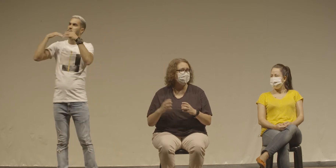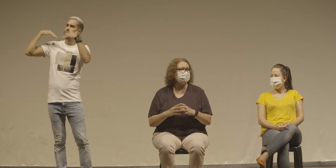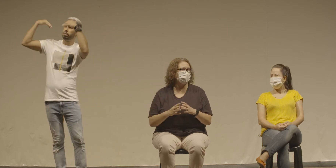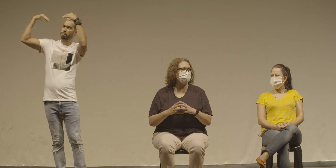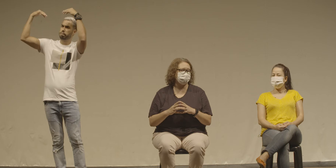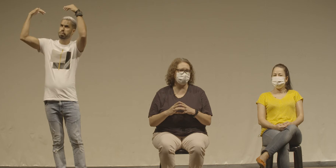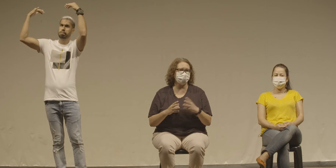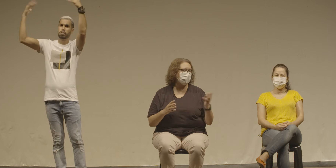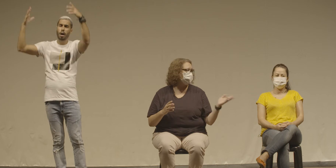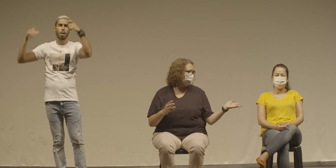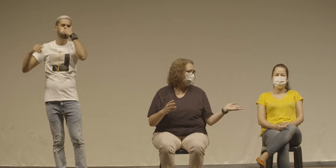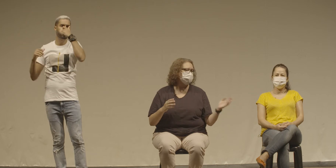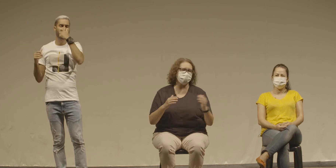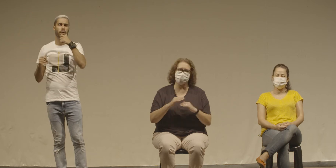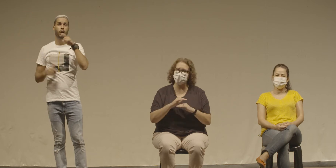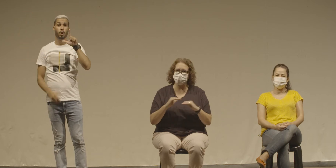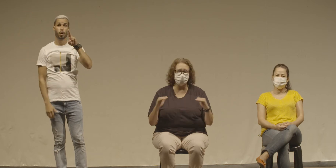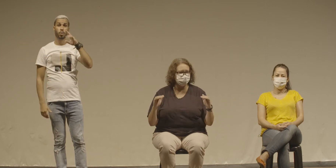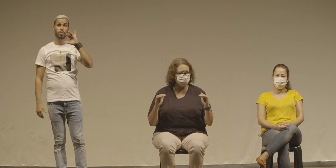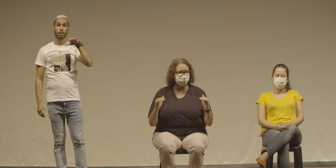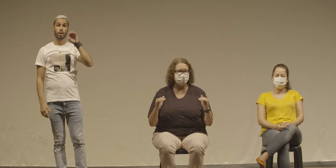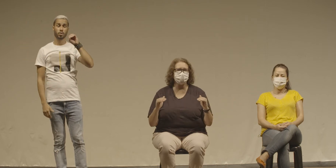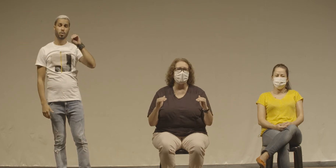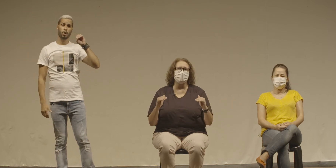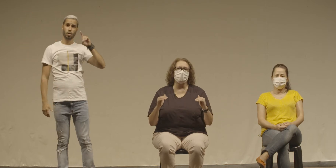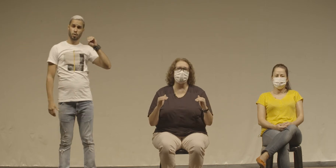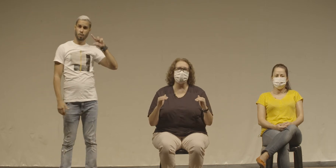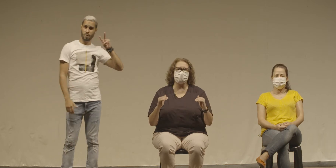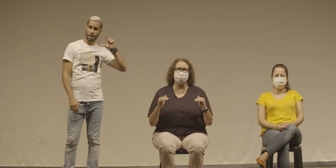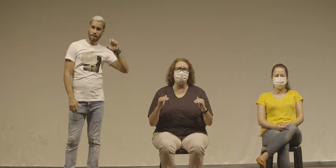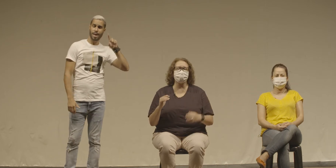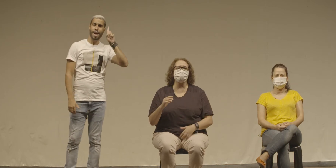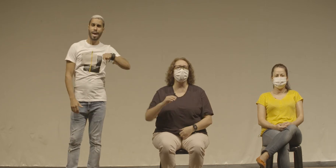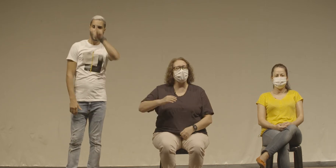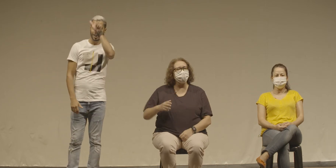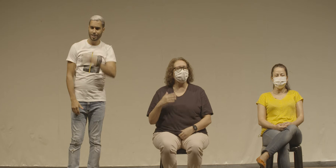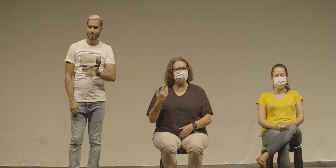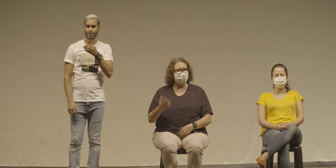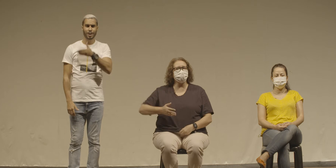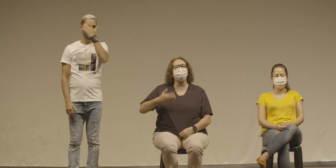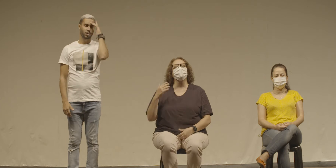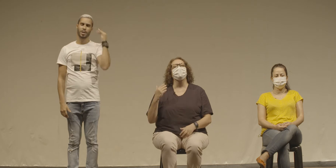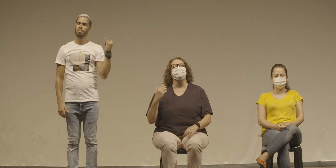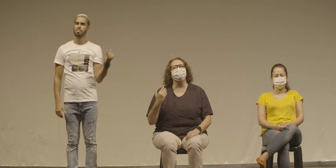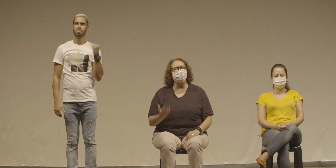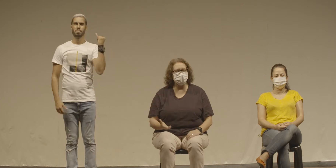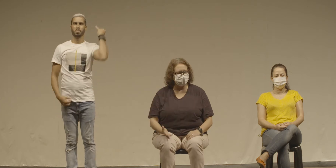ídolos. Então, o Luciano do Vale é, sem sombra de dúvidas, uma das pessoas mais